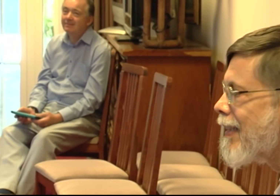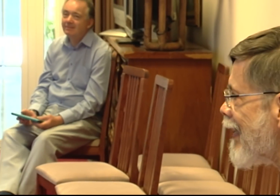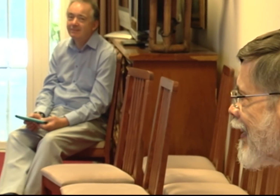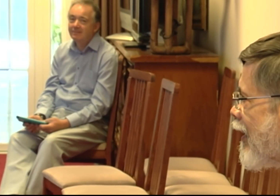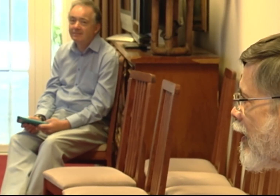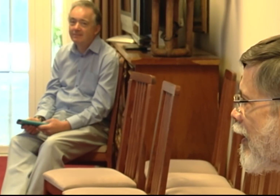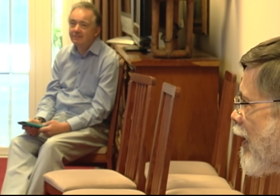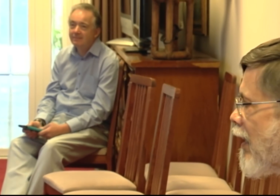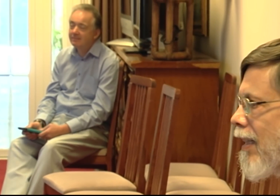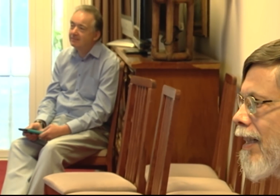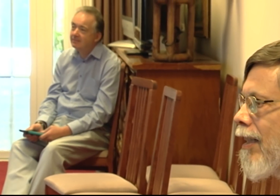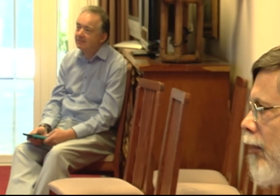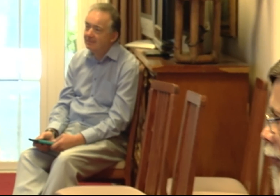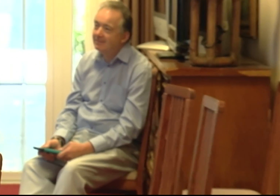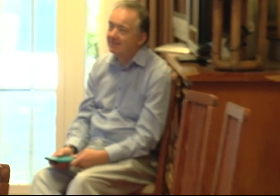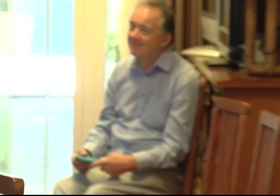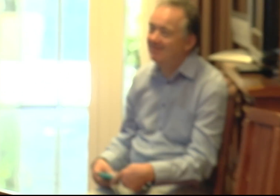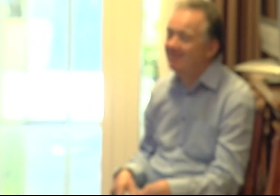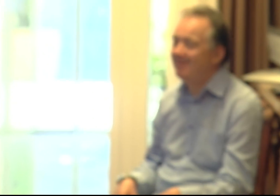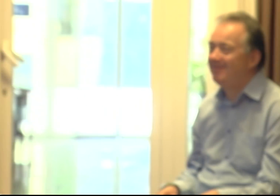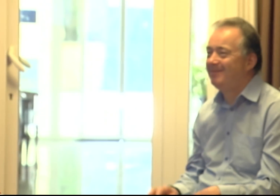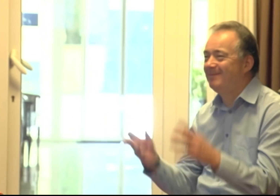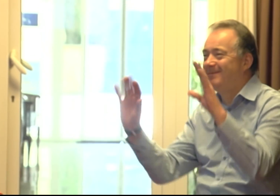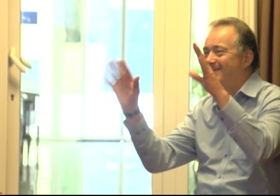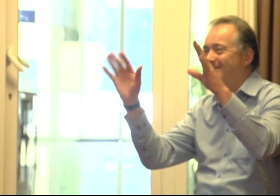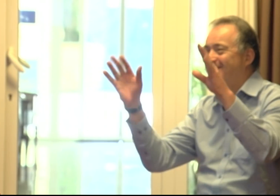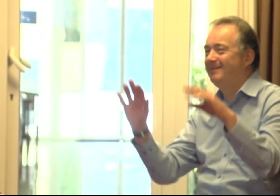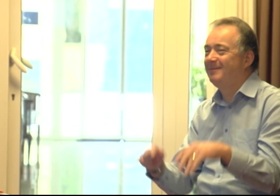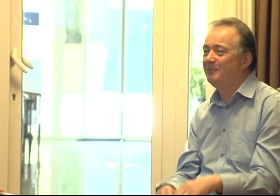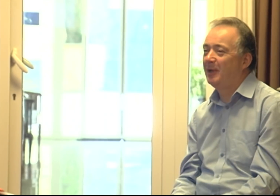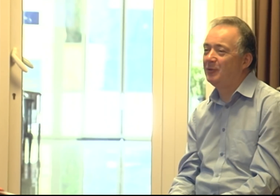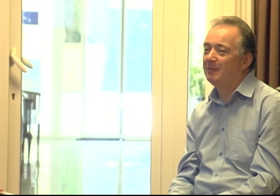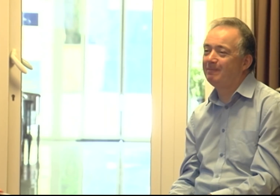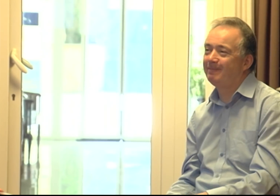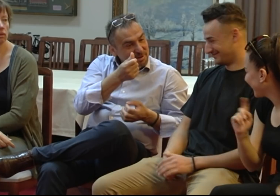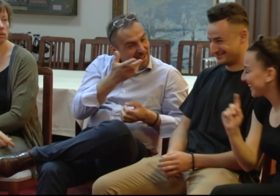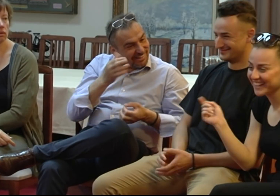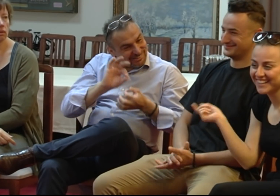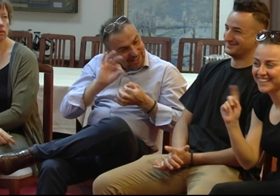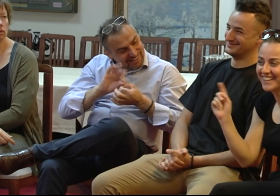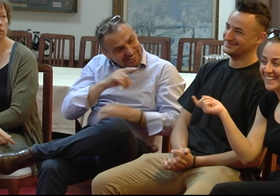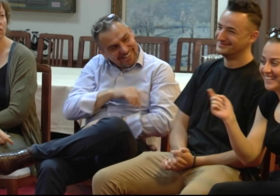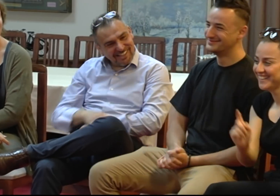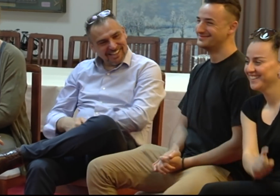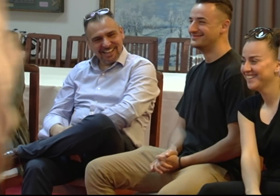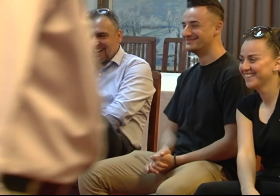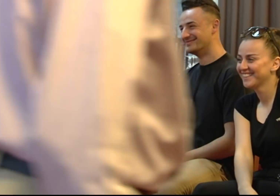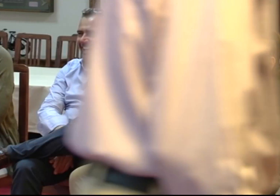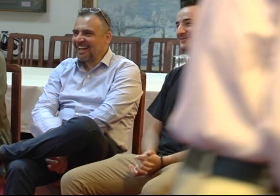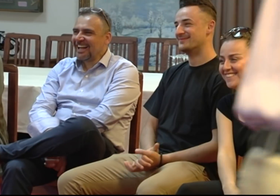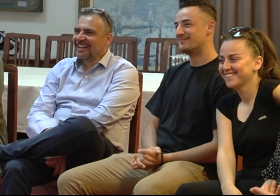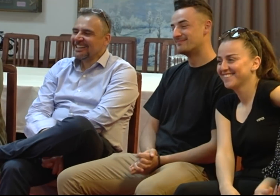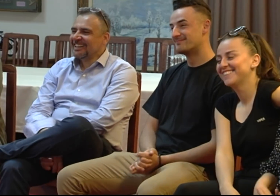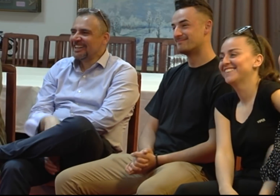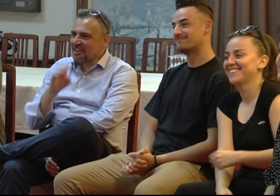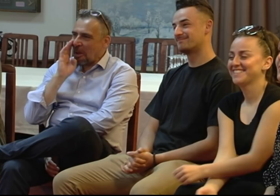молев да ми помогне да се приклучиме некаде, од каде што ќе почнеме со успех да ги менуваме состојбите. Бидејќи кај нас во